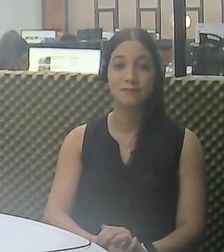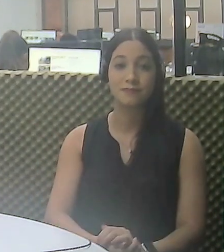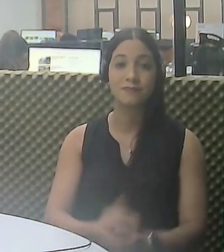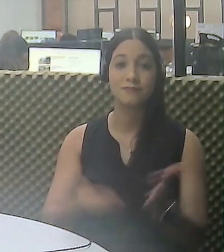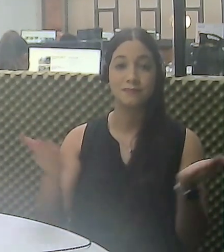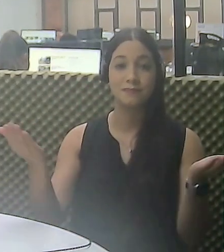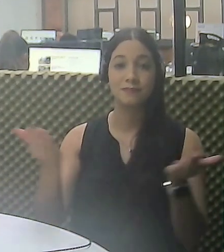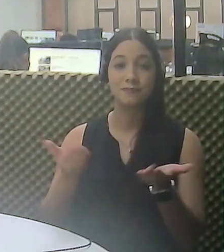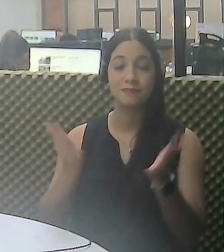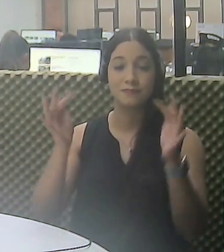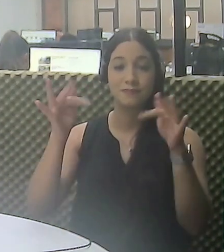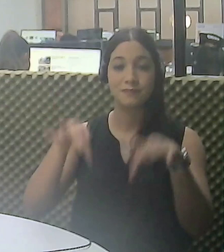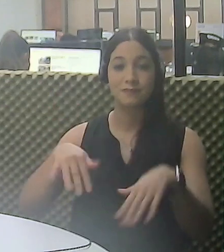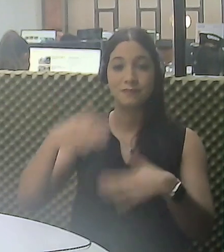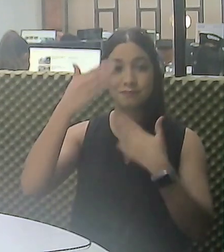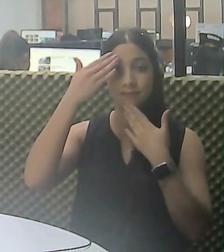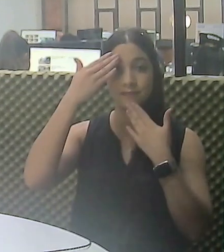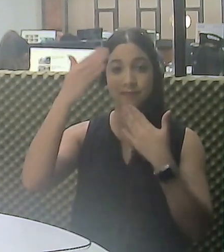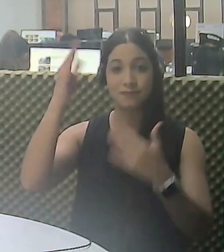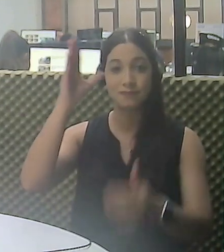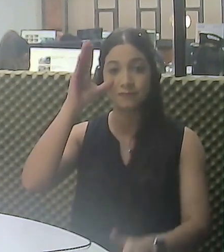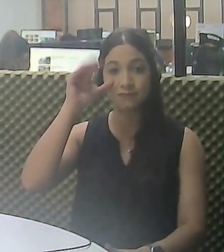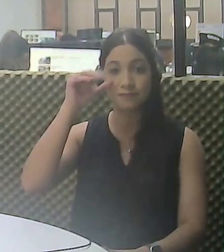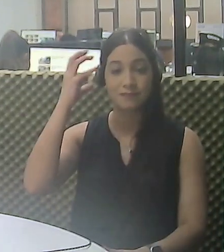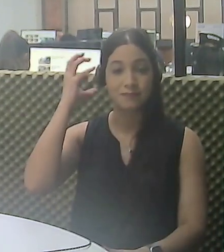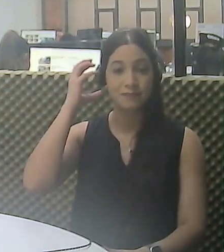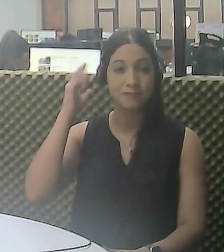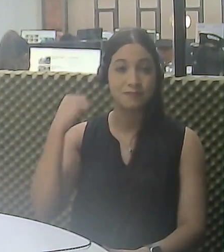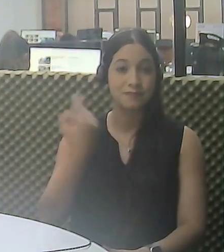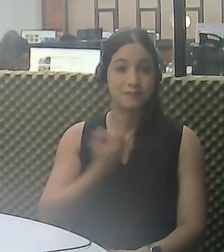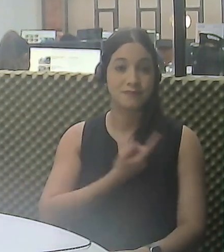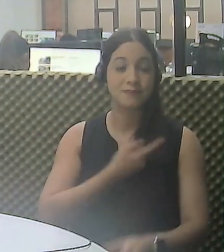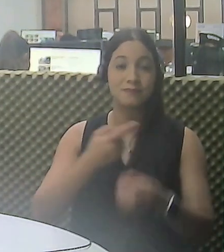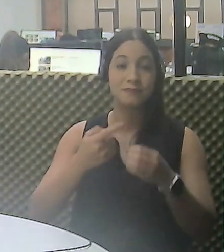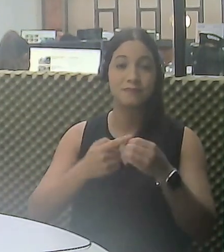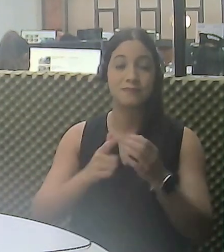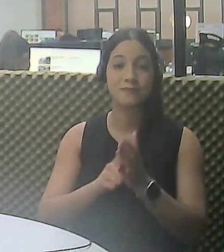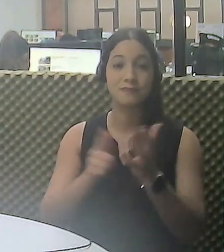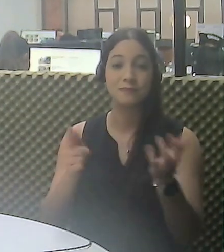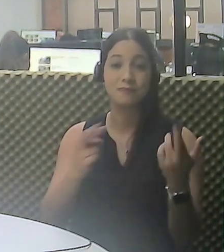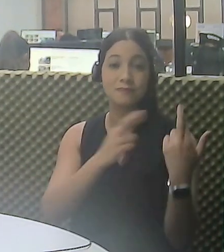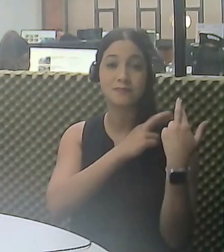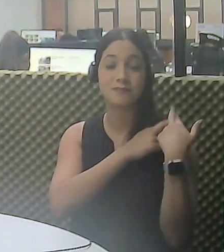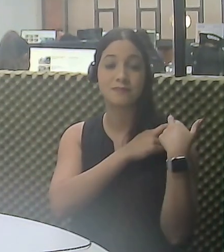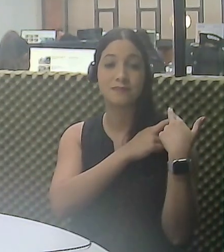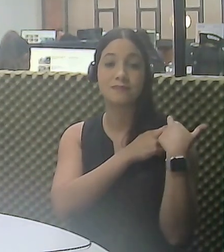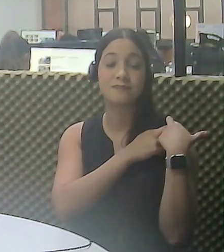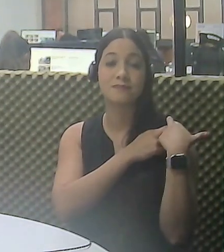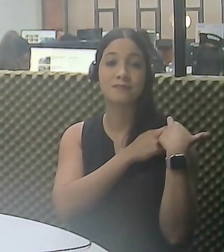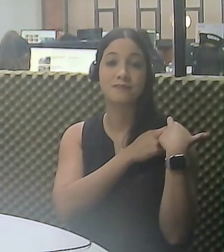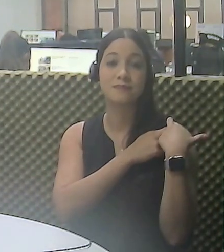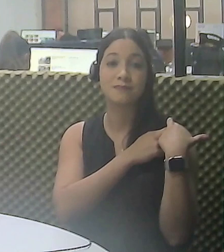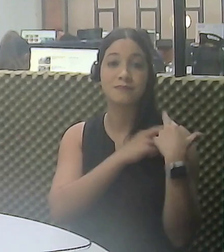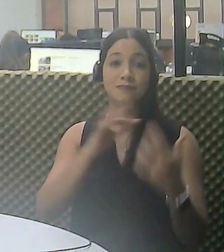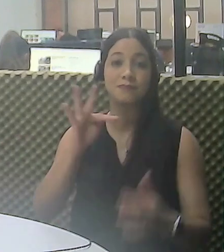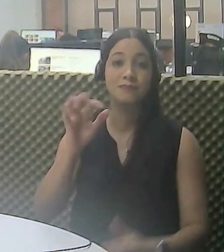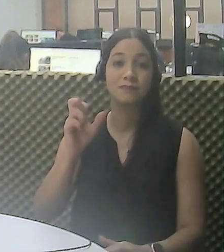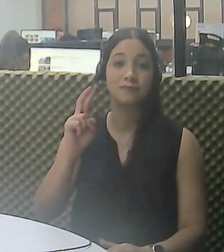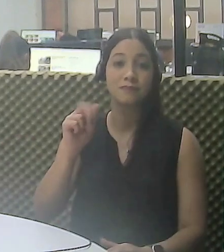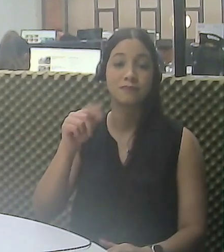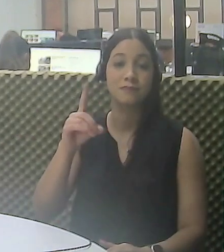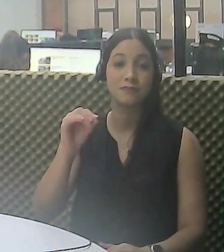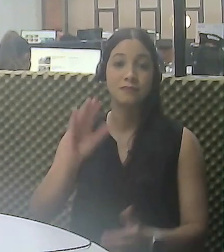notícias. A edição de hoje fica por aqui. Obrigado pela sua audiência, Rádio Nossa Cidade. Jornalista responsável pela edição, Fernando